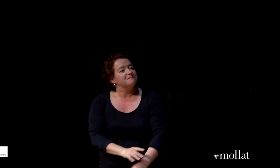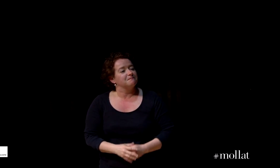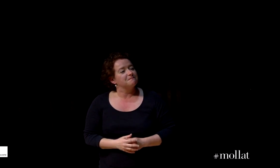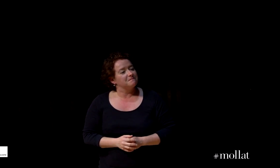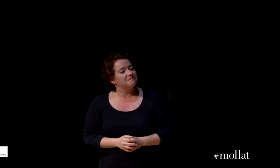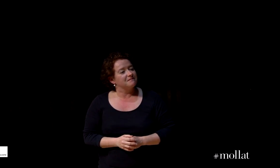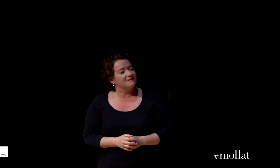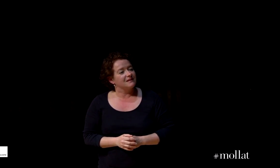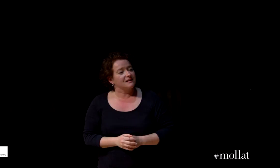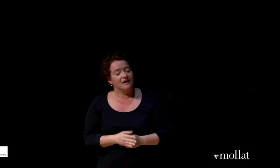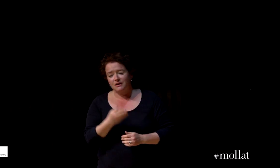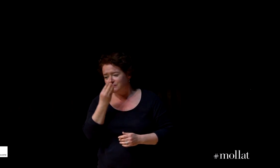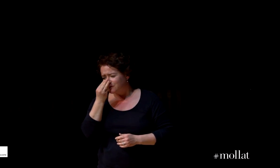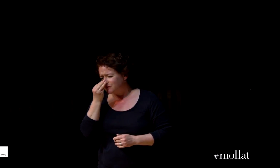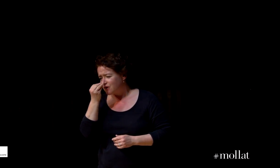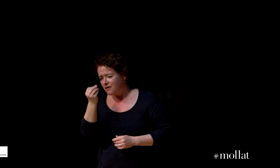Il me paraissait